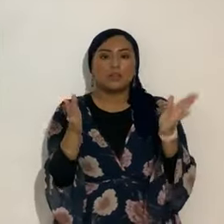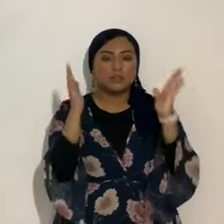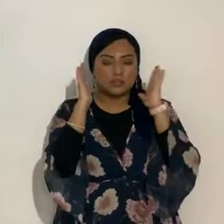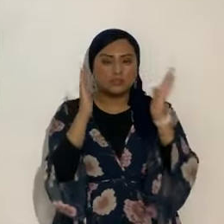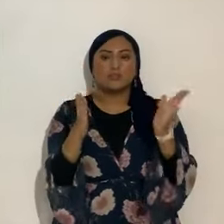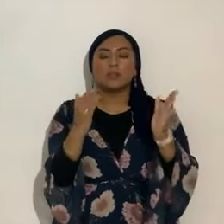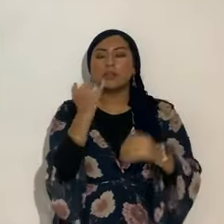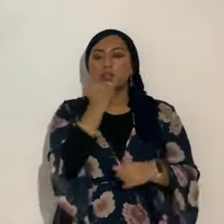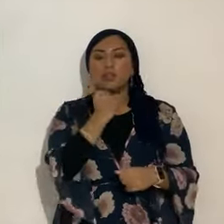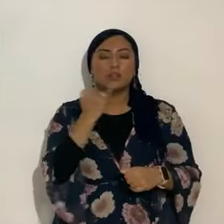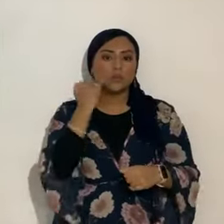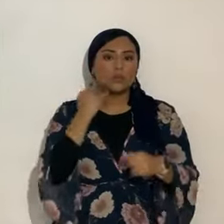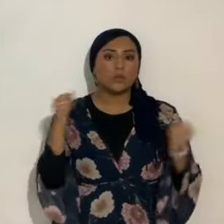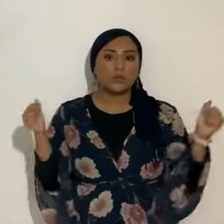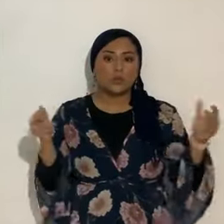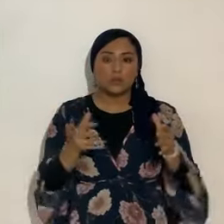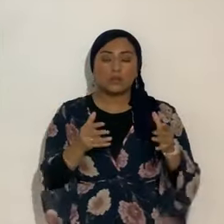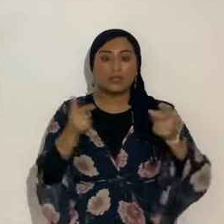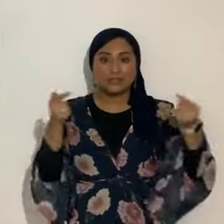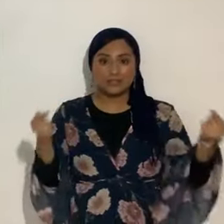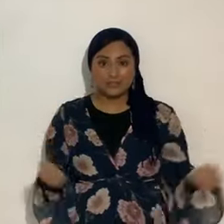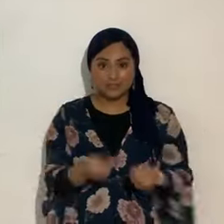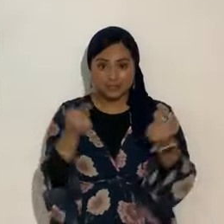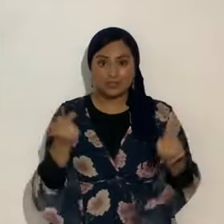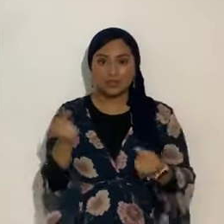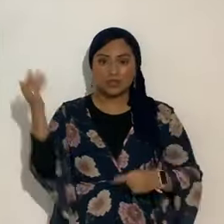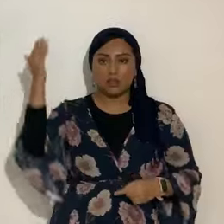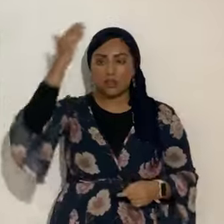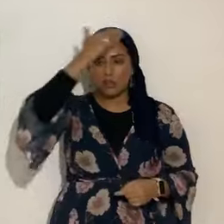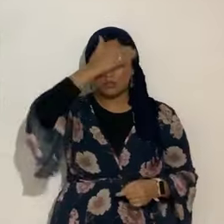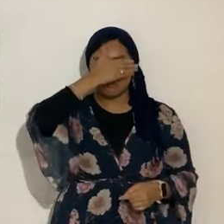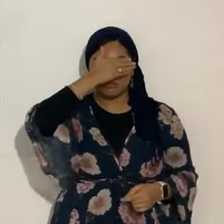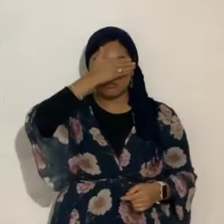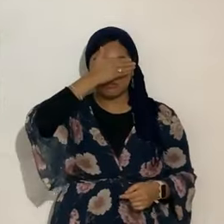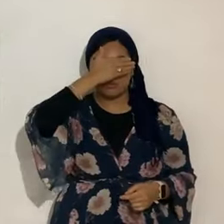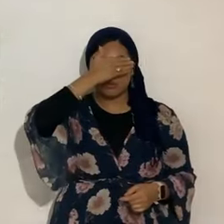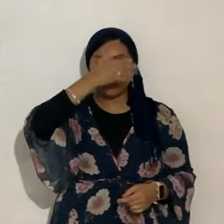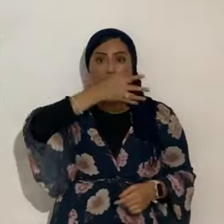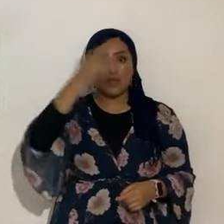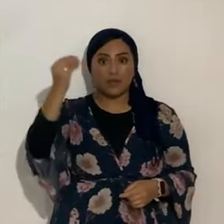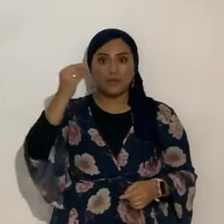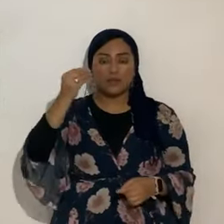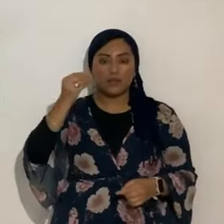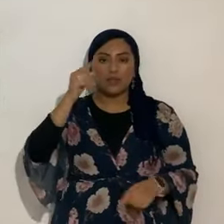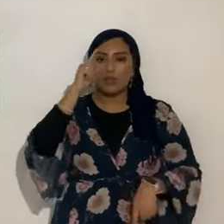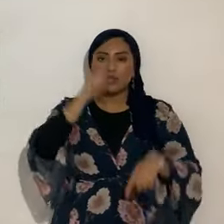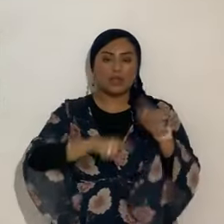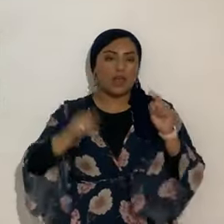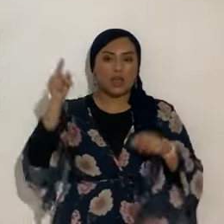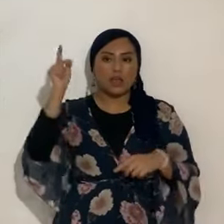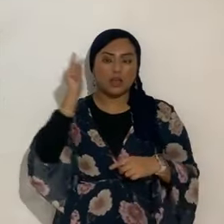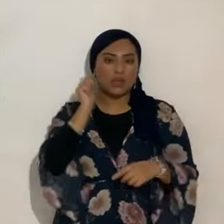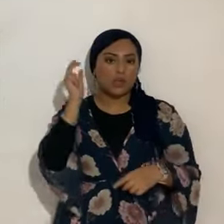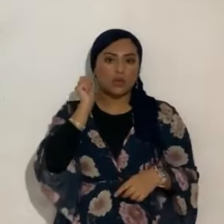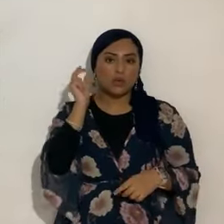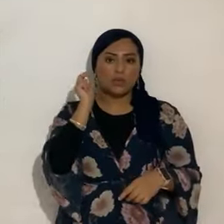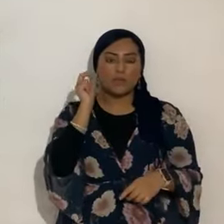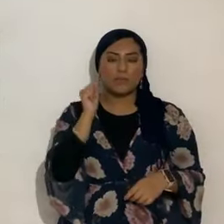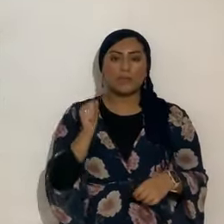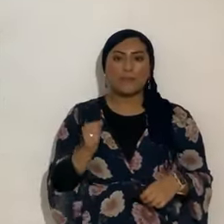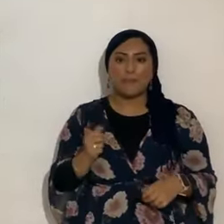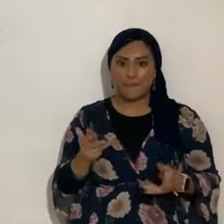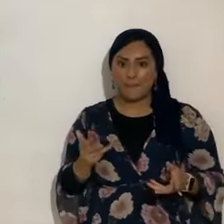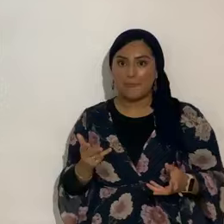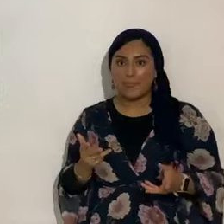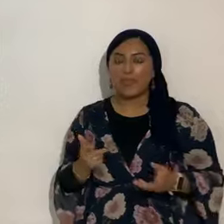Escucha, Israel. El pecado, repito, cega y ensordece.